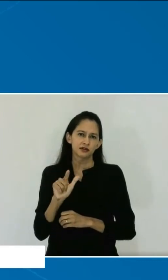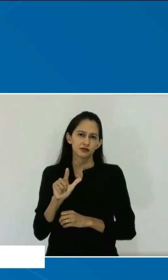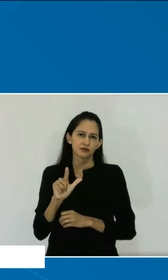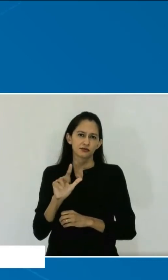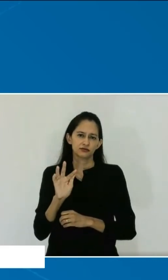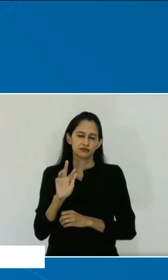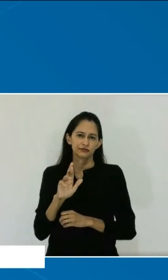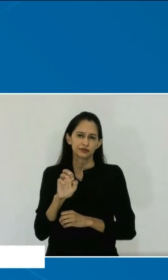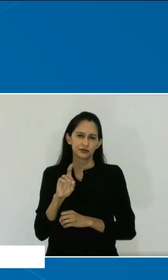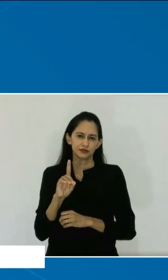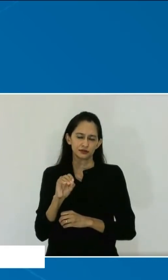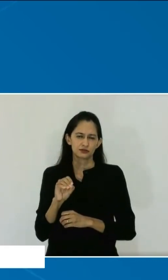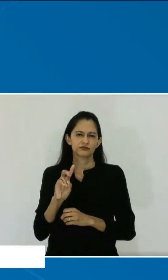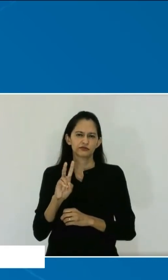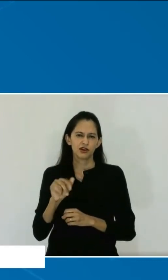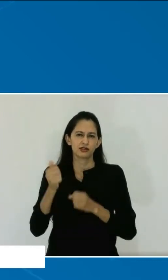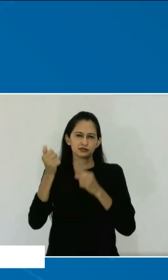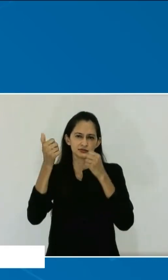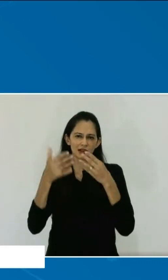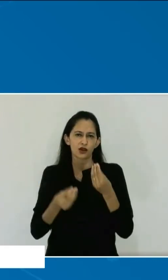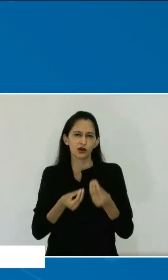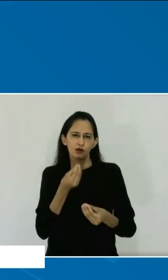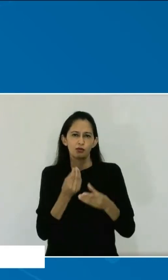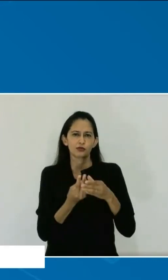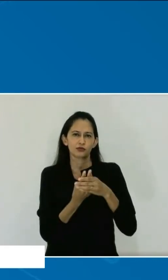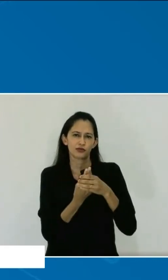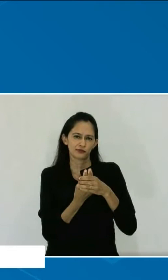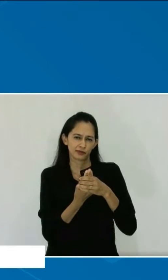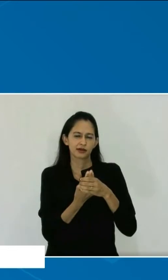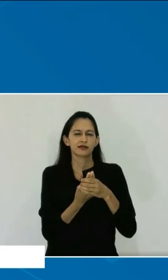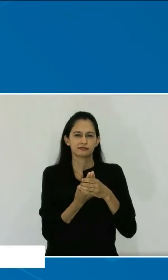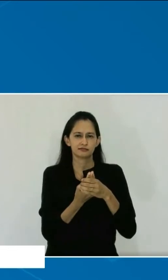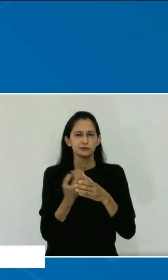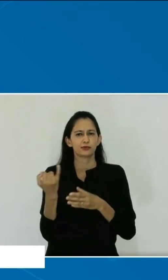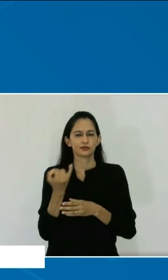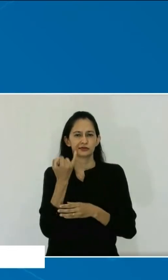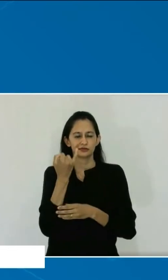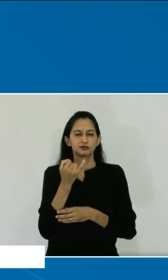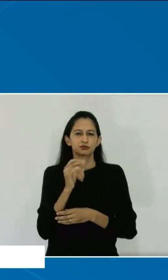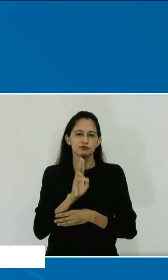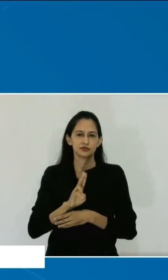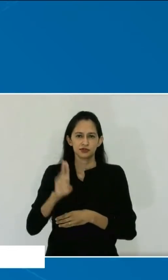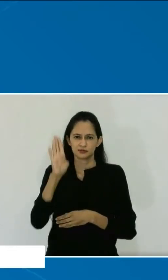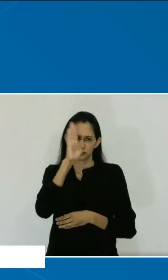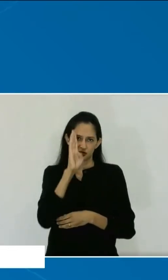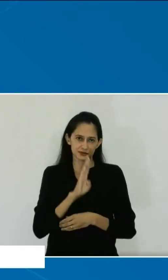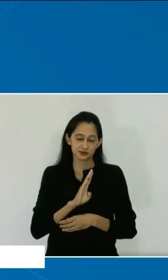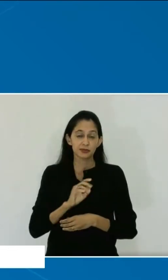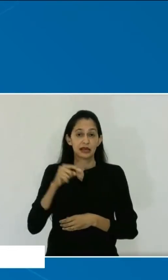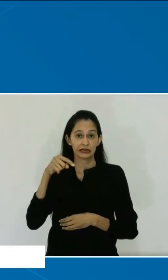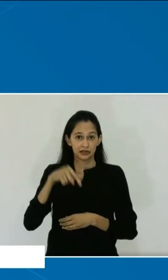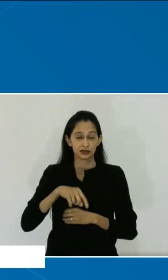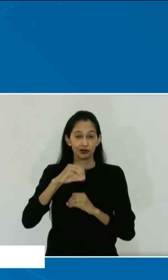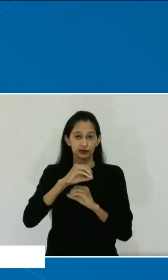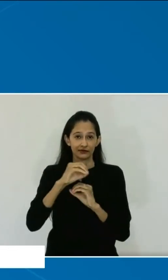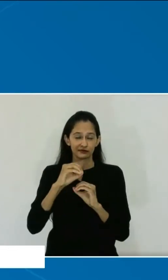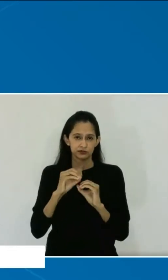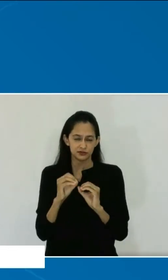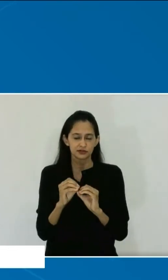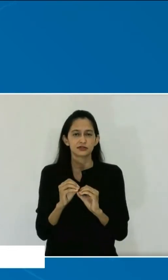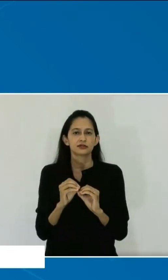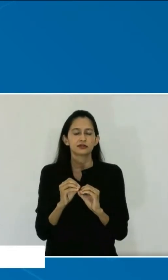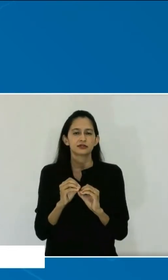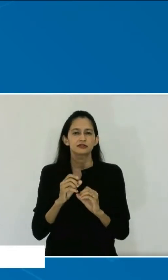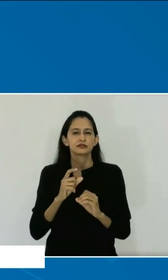querida UFPE, uma das mais importantes universidades do país. Aqui na UFG, desde produção